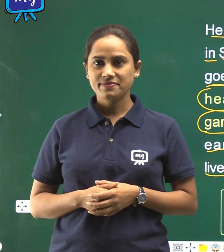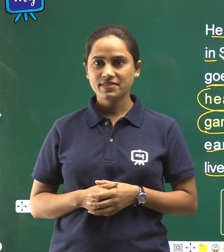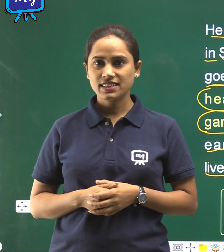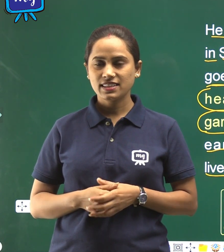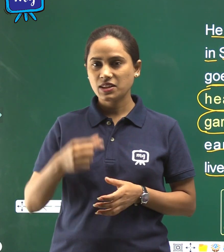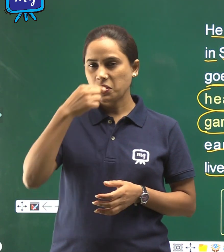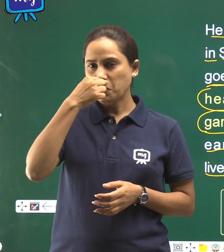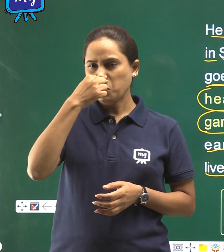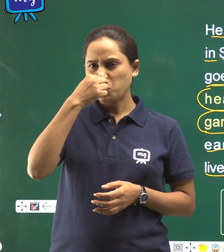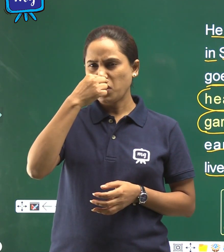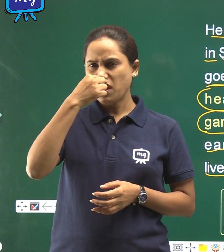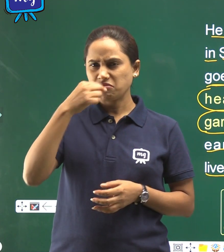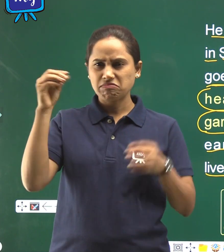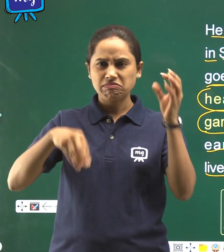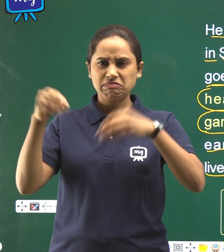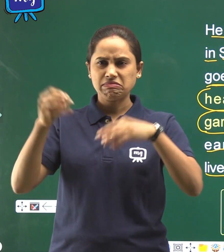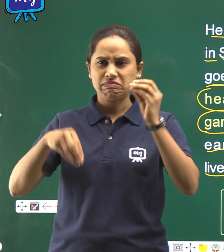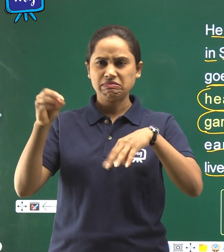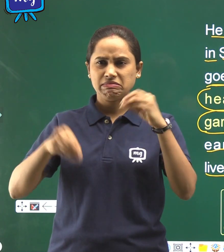कूड़ा बीनने वाला.